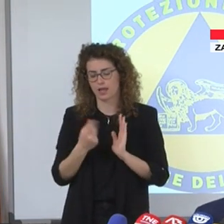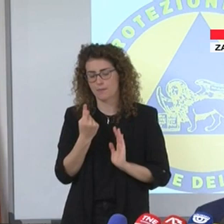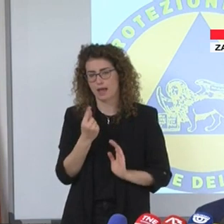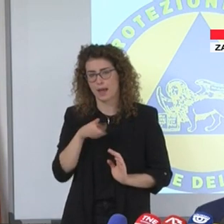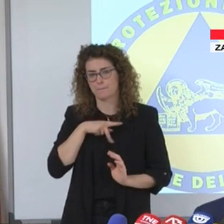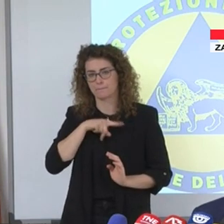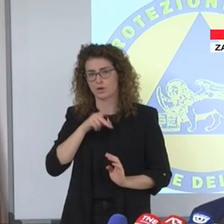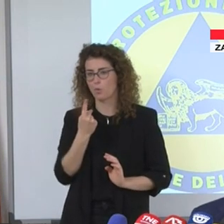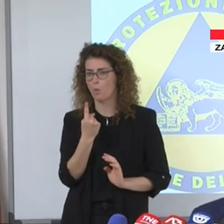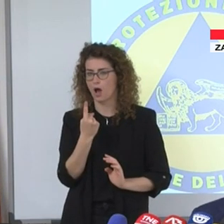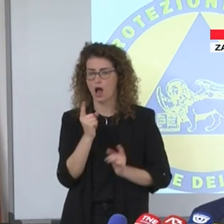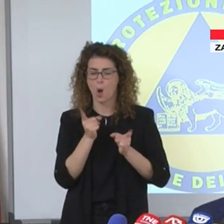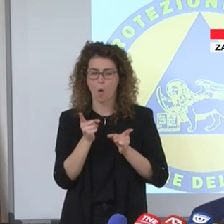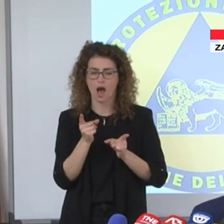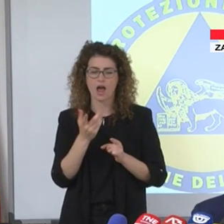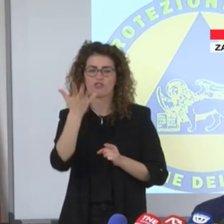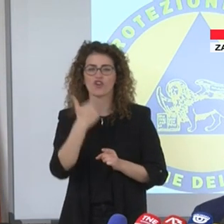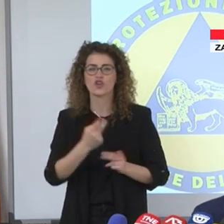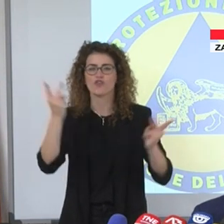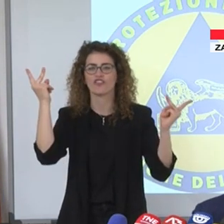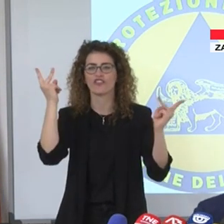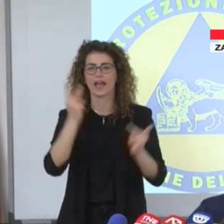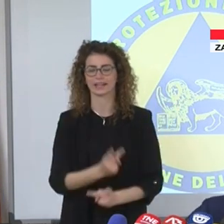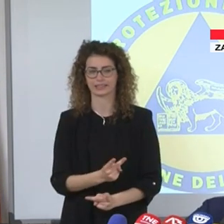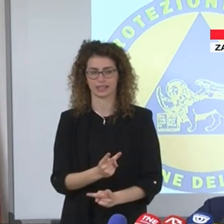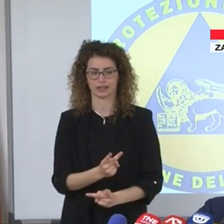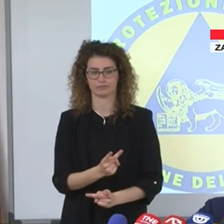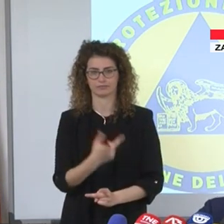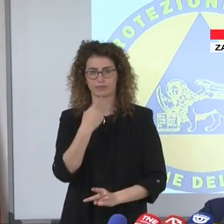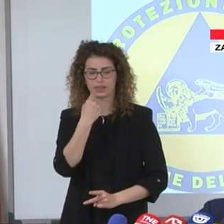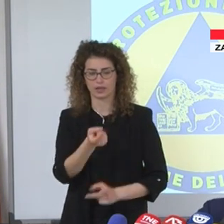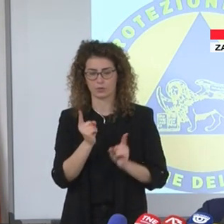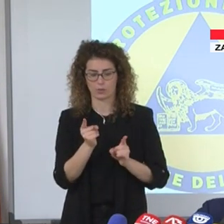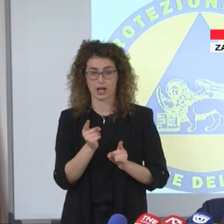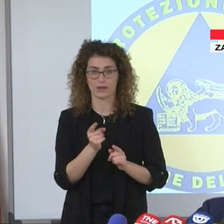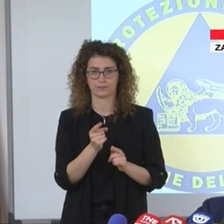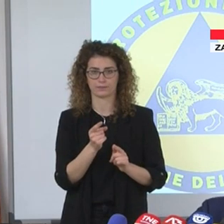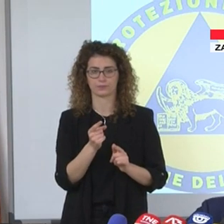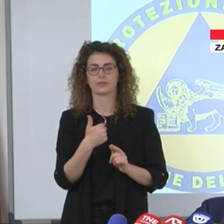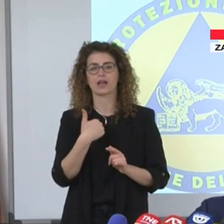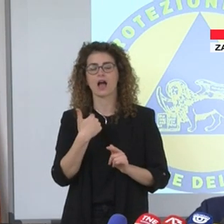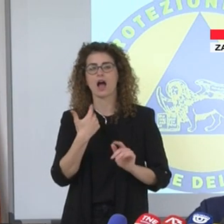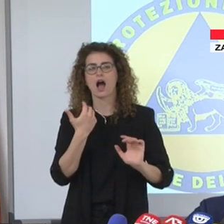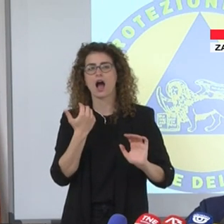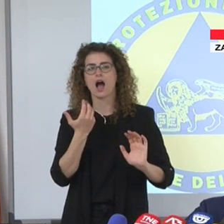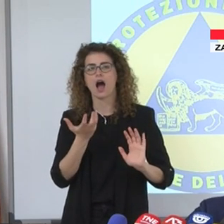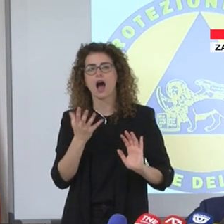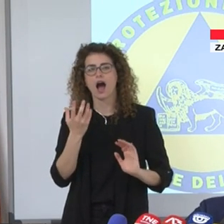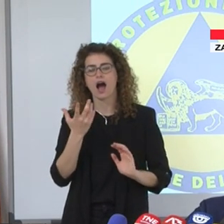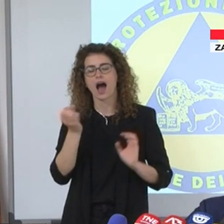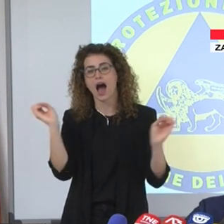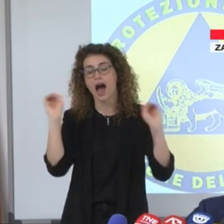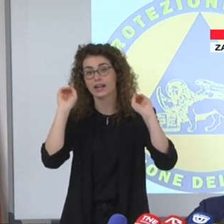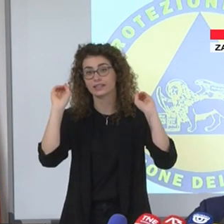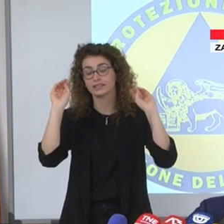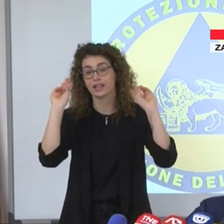sia acclarata la verità. E sapete cosa dico? È l'unico artista che in vita mia ho dovuto denunciare,